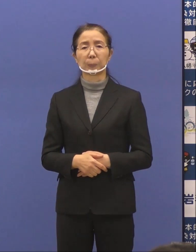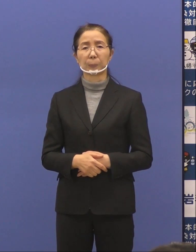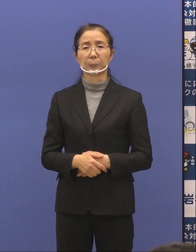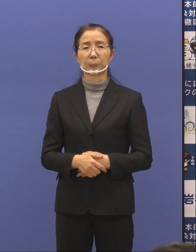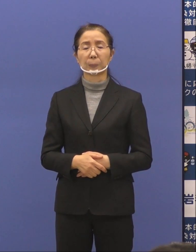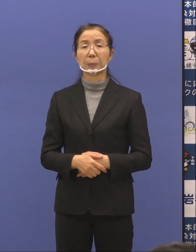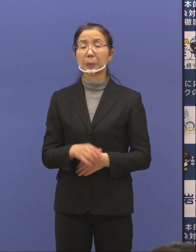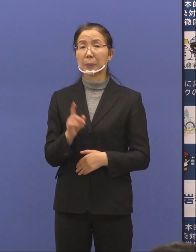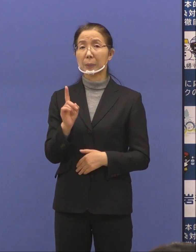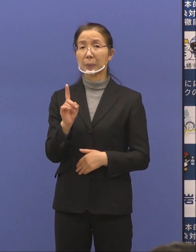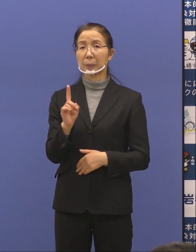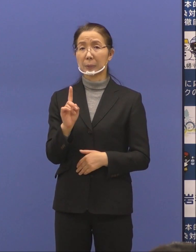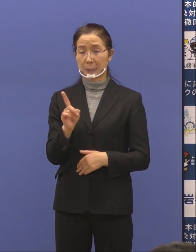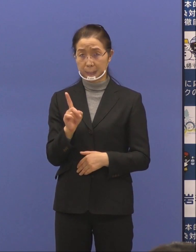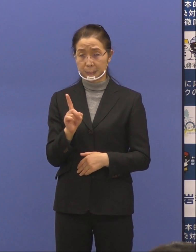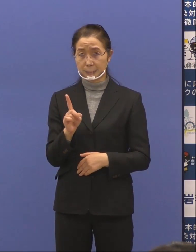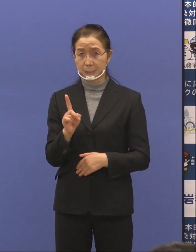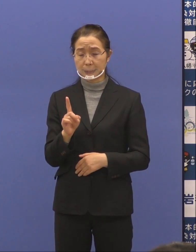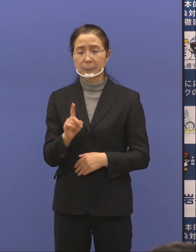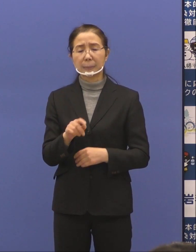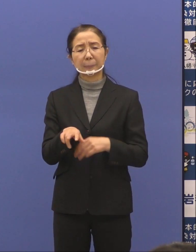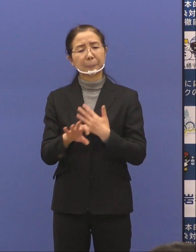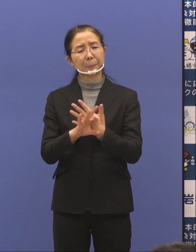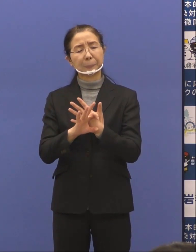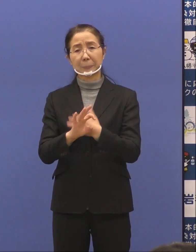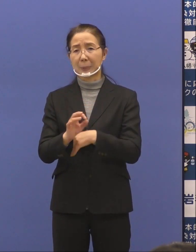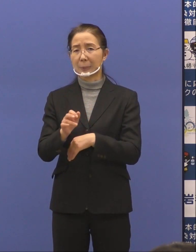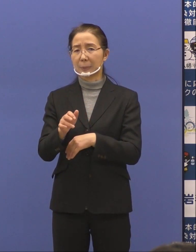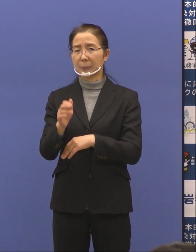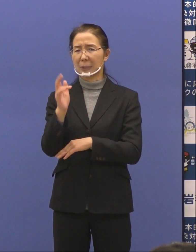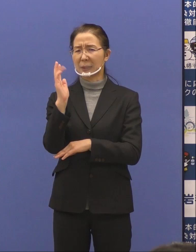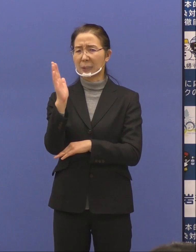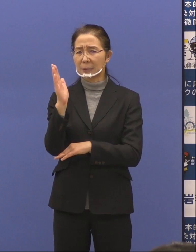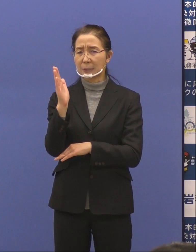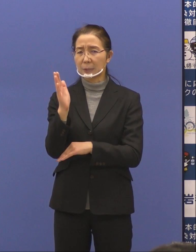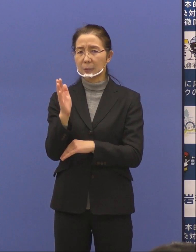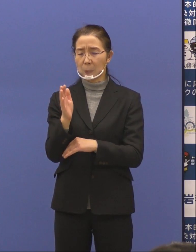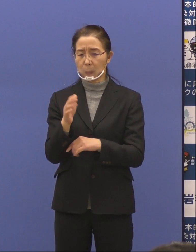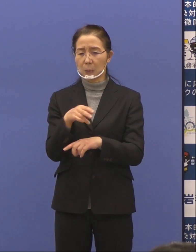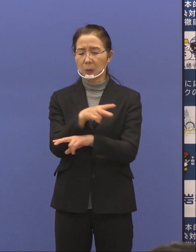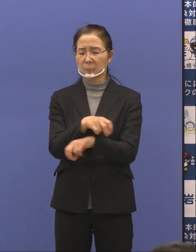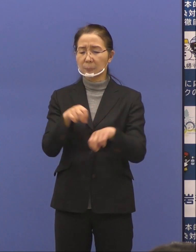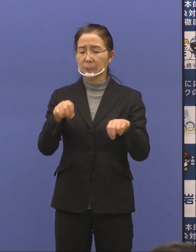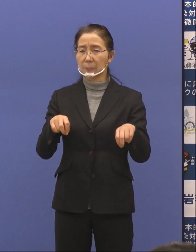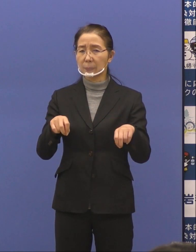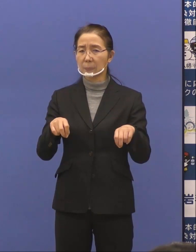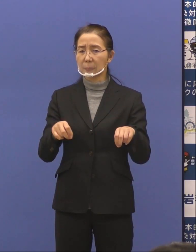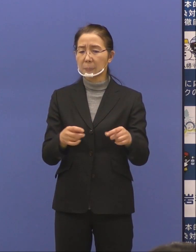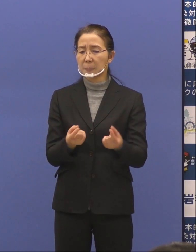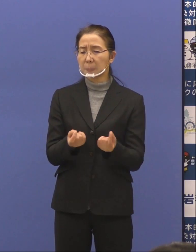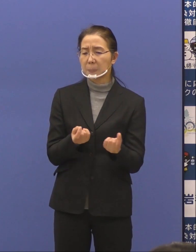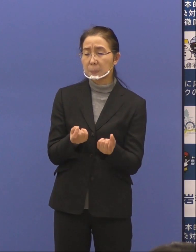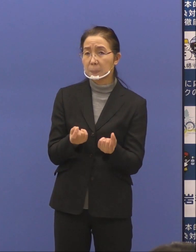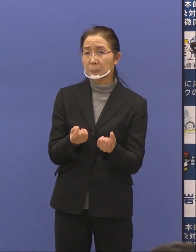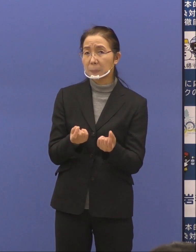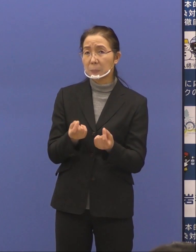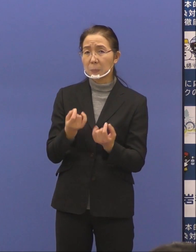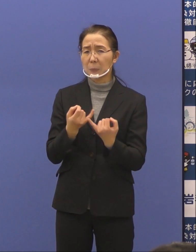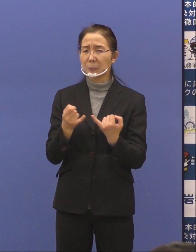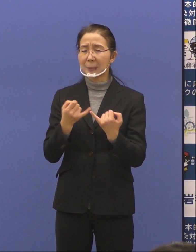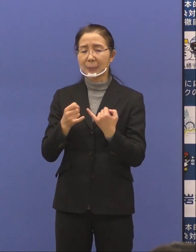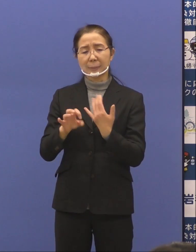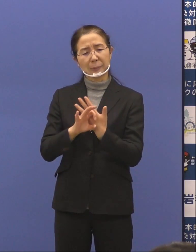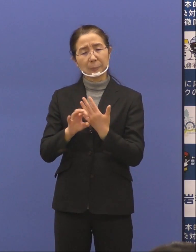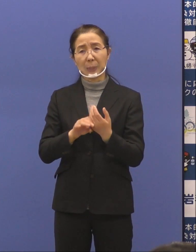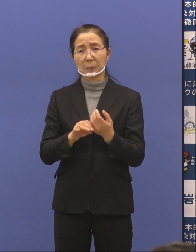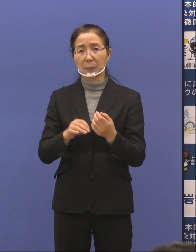何かこう政治をこう取引のように考えてですね、アメリカの